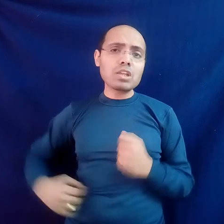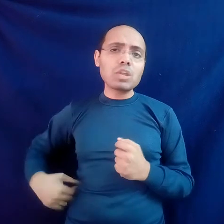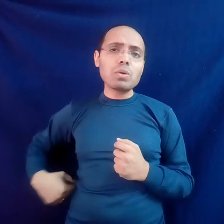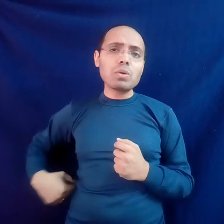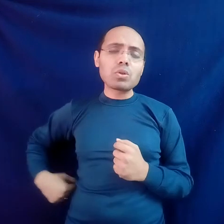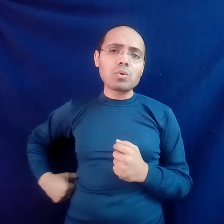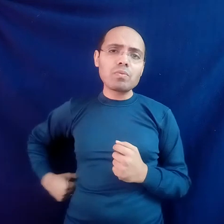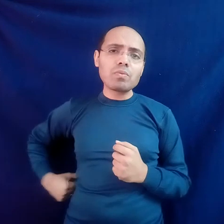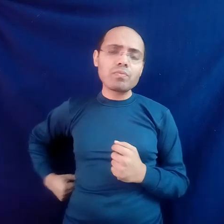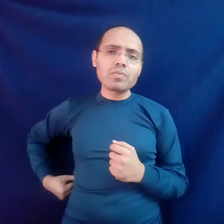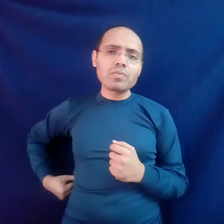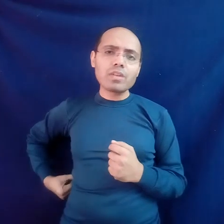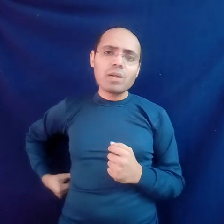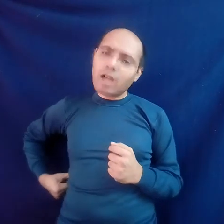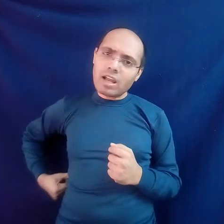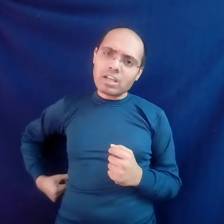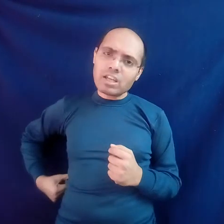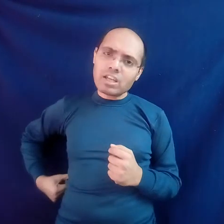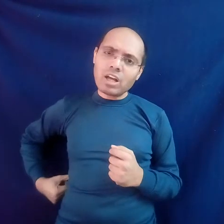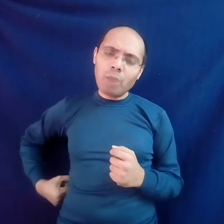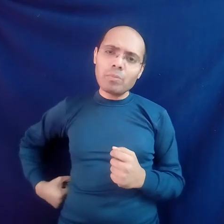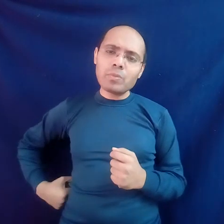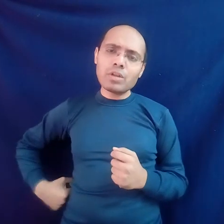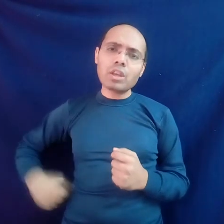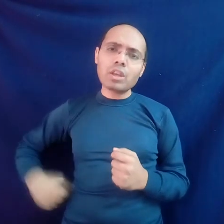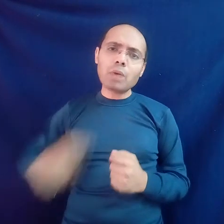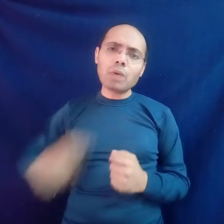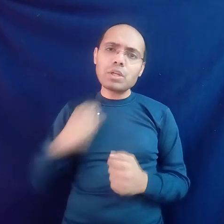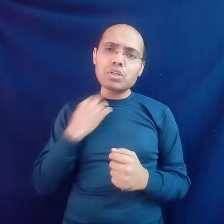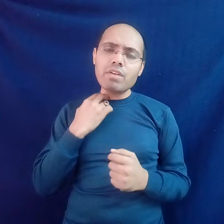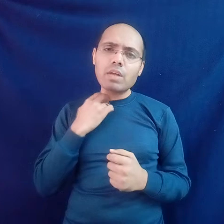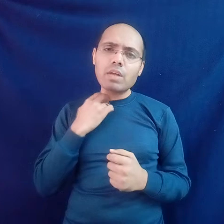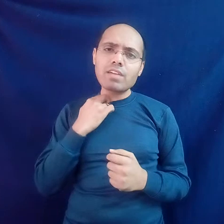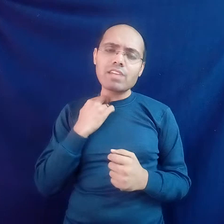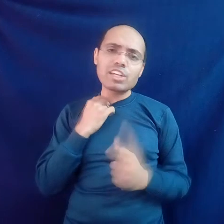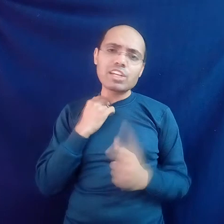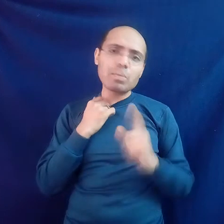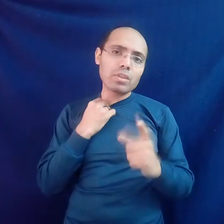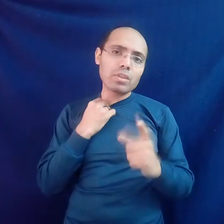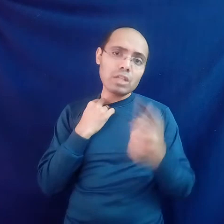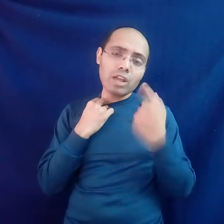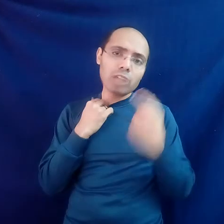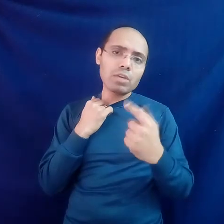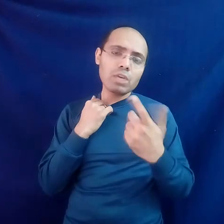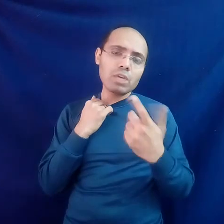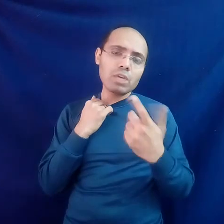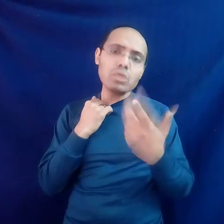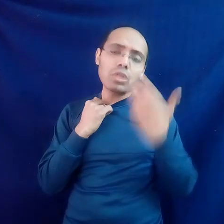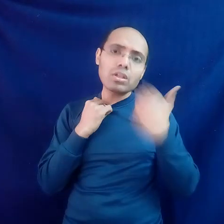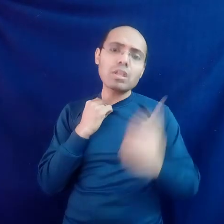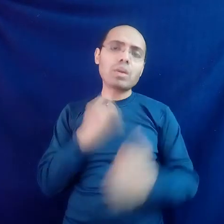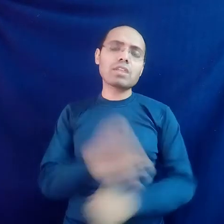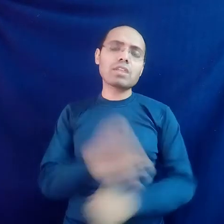किसकी हुई दोस्तों? हालांकि हम यह स्वाद इस शरीर के द्वारा ले रहे, लेकिन ये पसंद इस आत्मा की हुई जो इसके अंदर वास करती